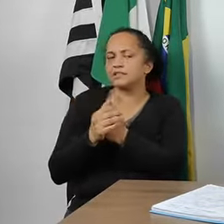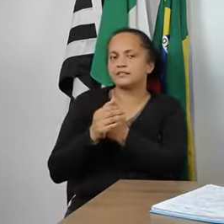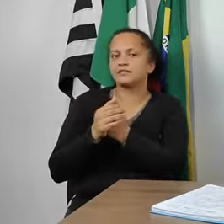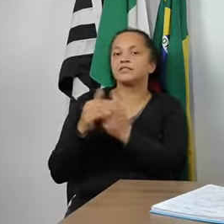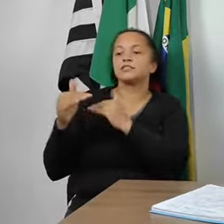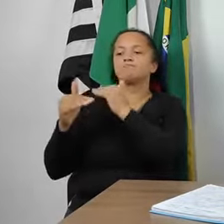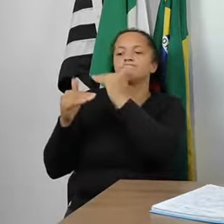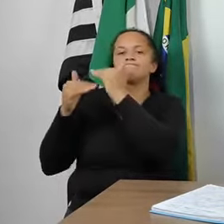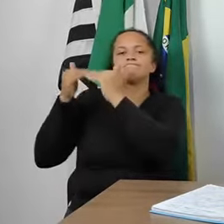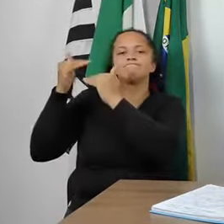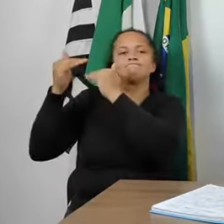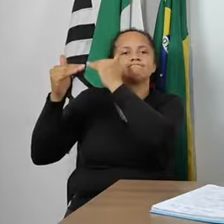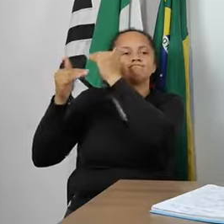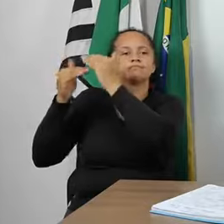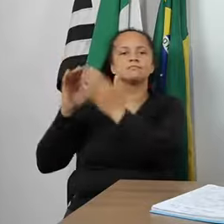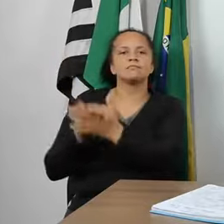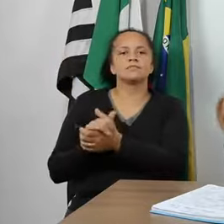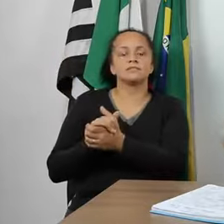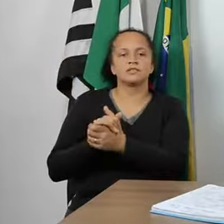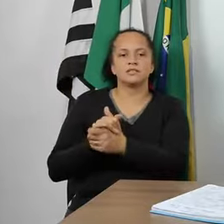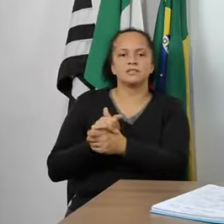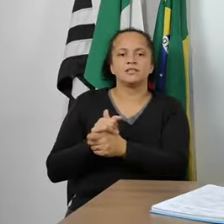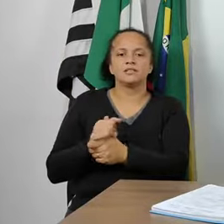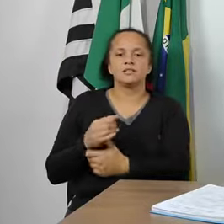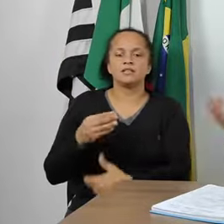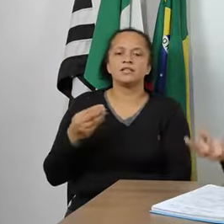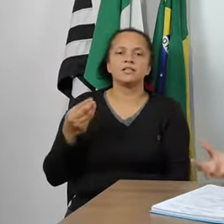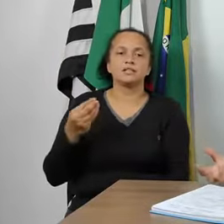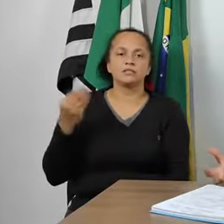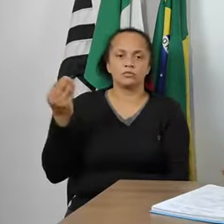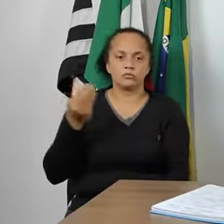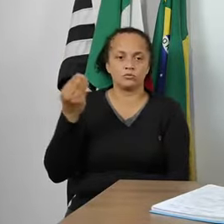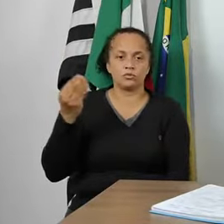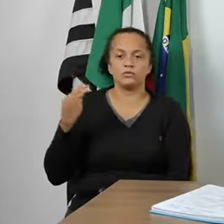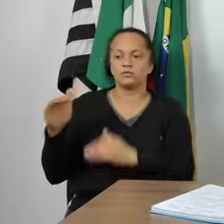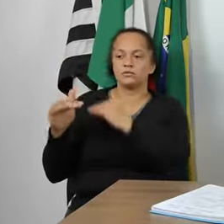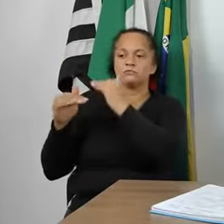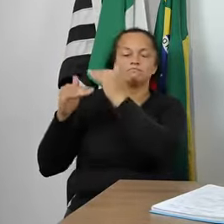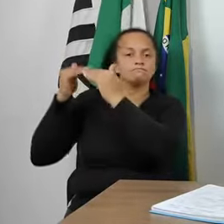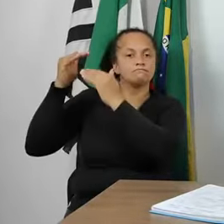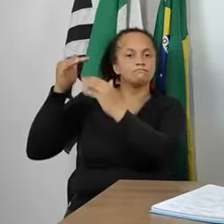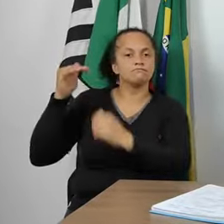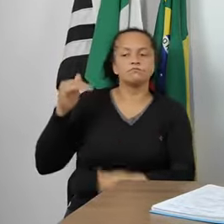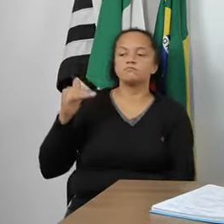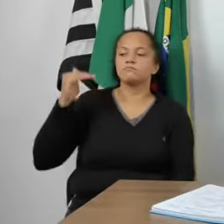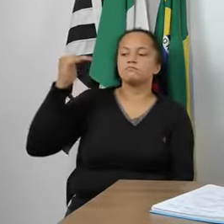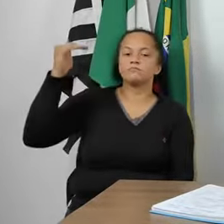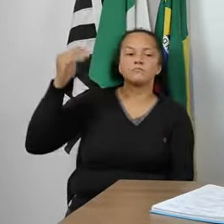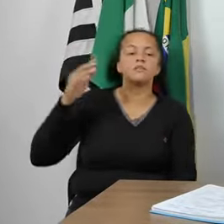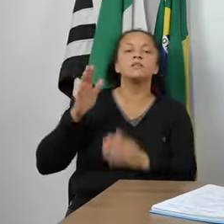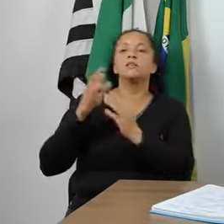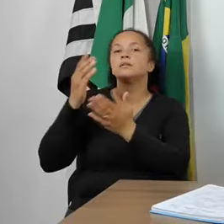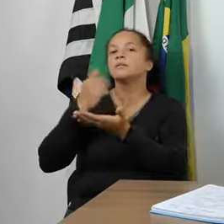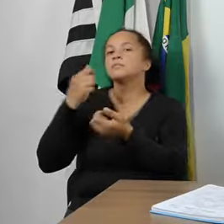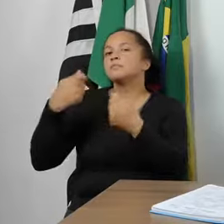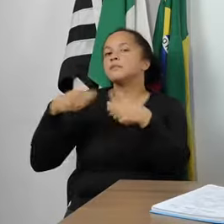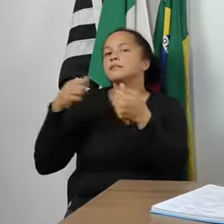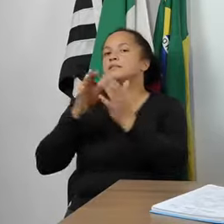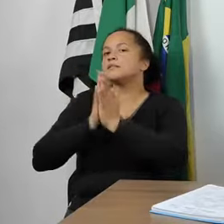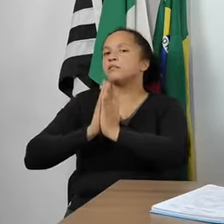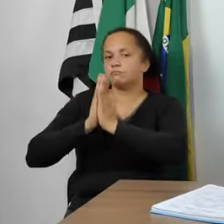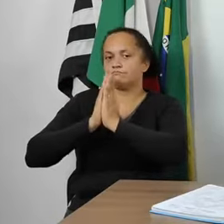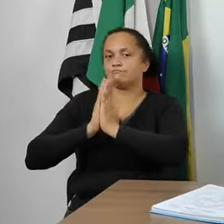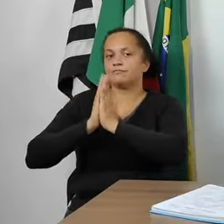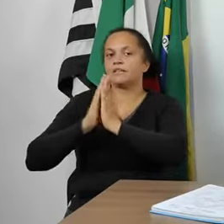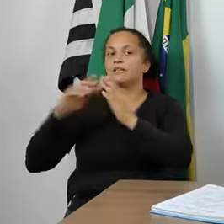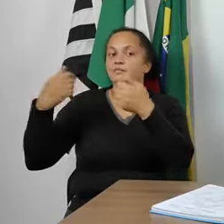dos meios pelos quais a nossa fé desenvolvida é edificada é por meio da oração. É por meio da oração em línguas, a oração